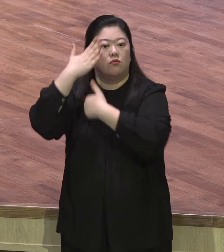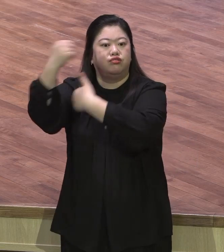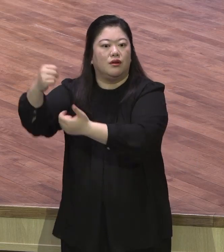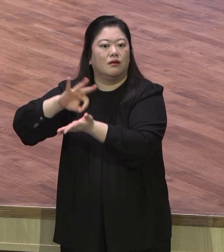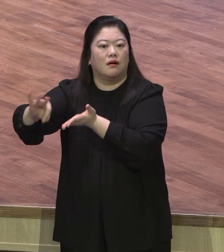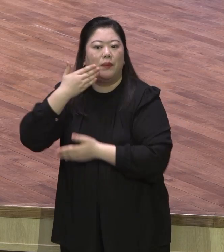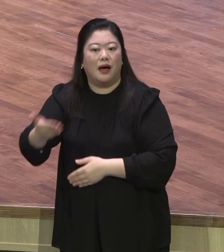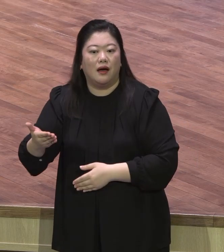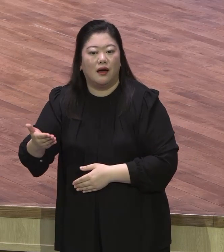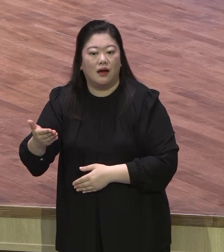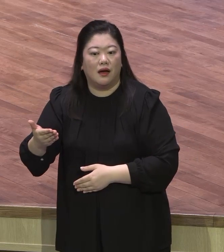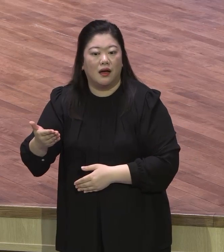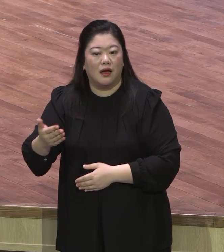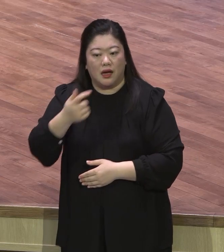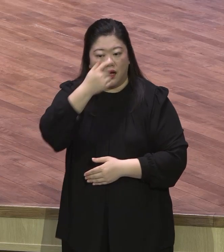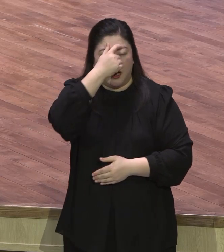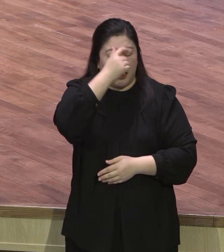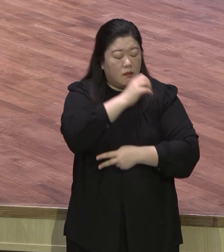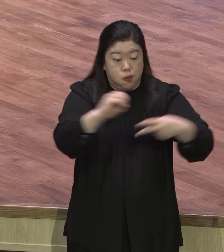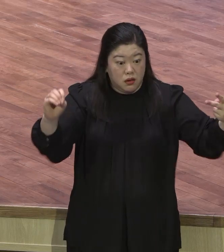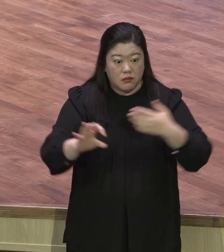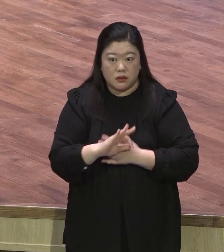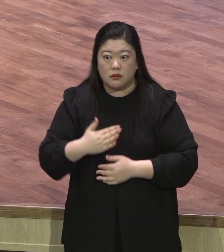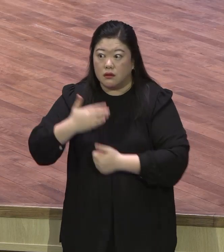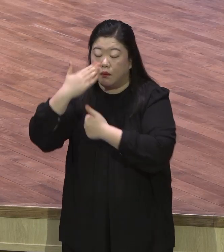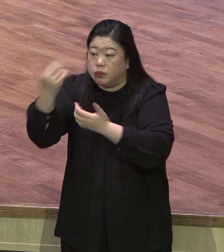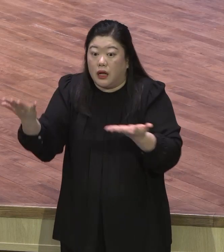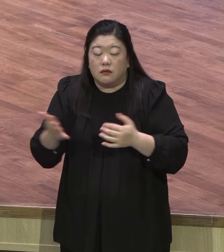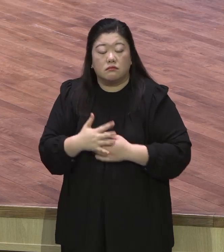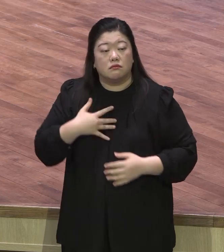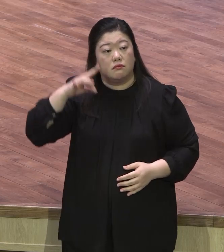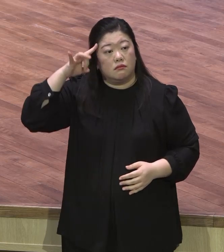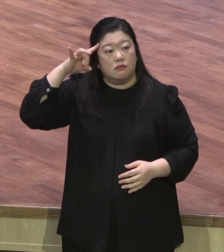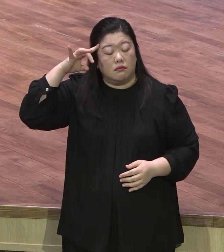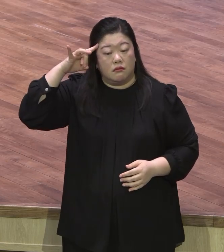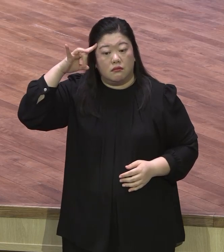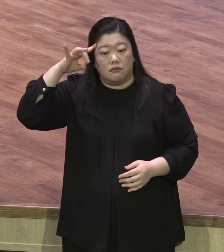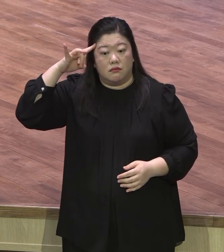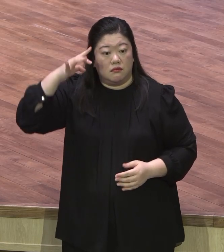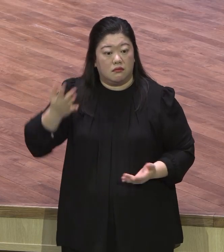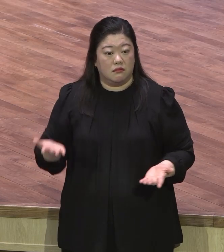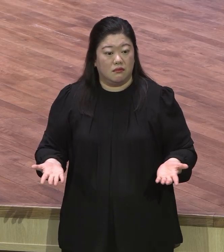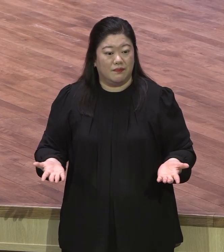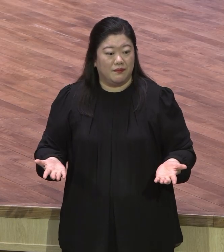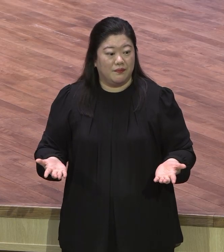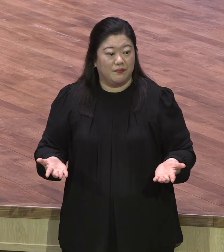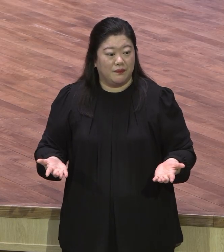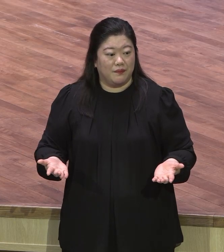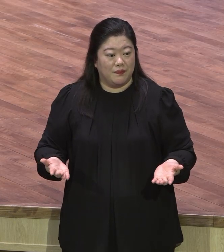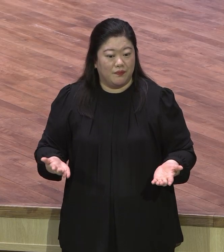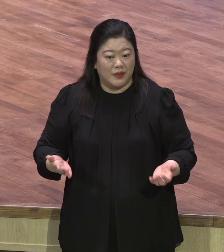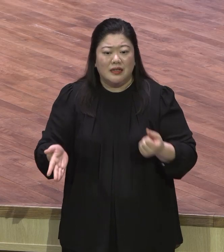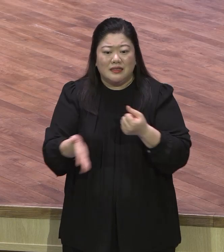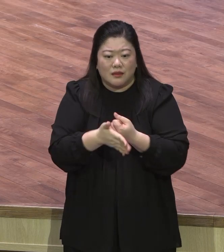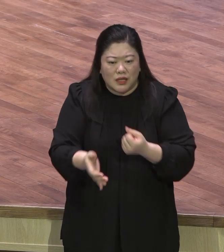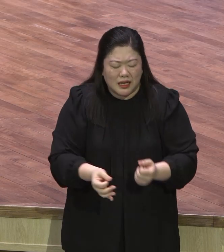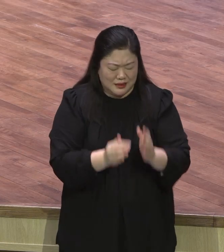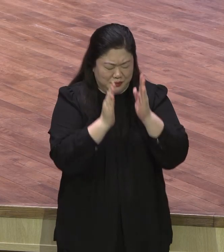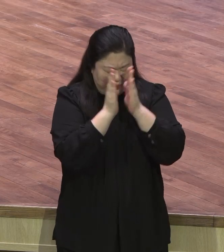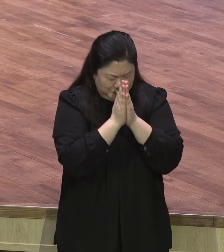생각하면 할수록 우리에게 기도의 중요성뿐만 아니라 우리가 정말 기도의 사람이 되겠구나 기도해야 되겠구나